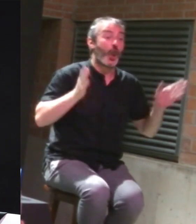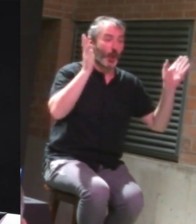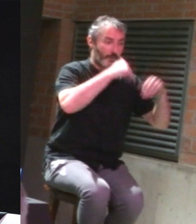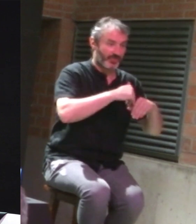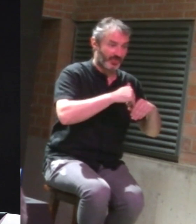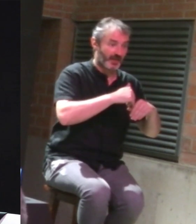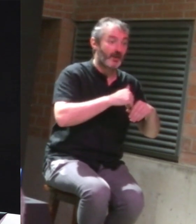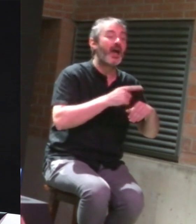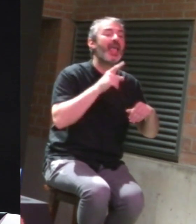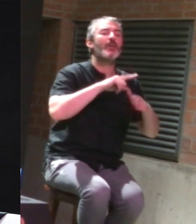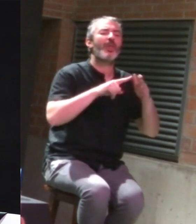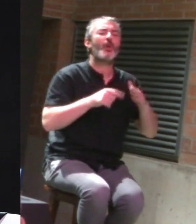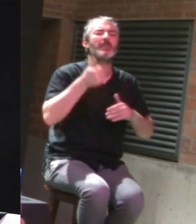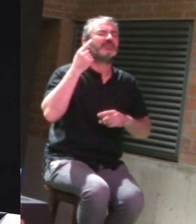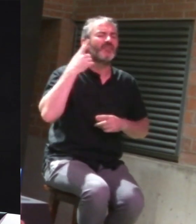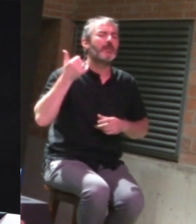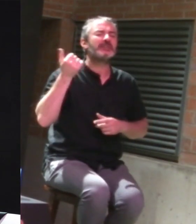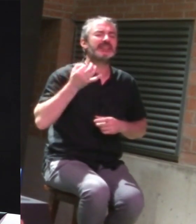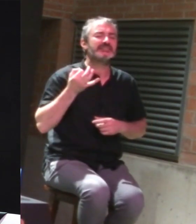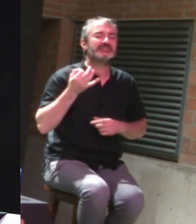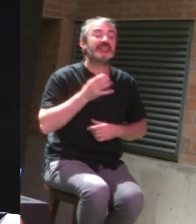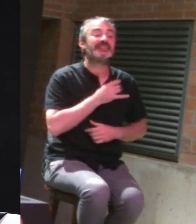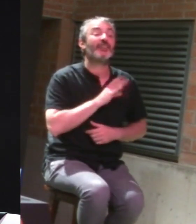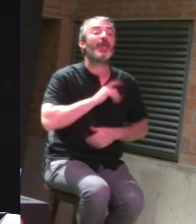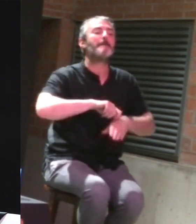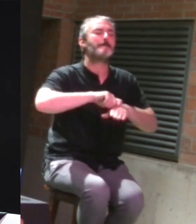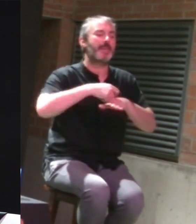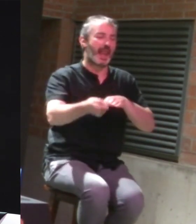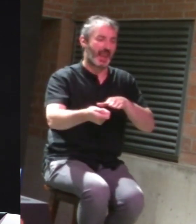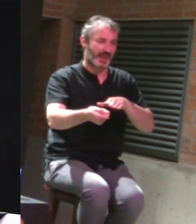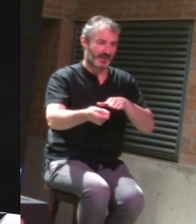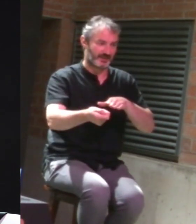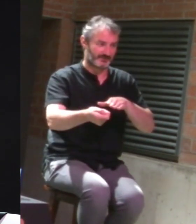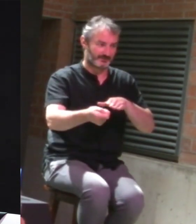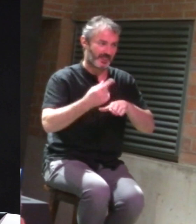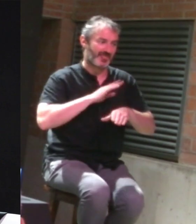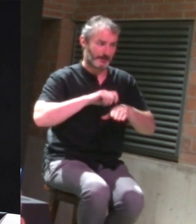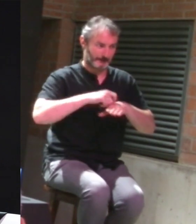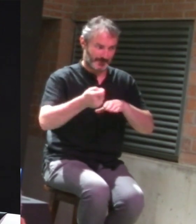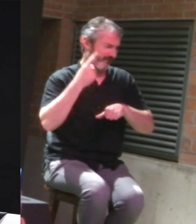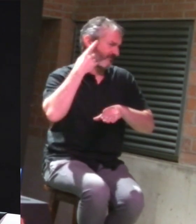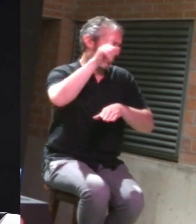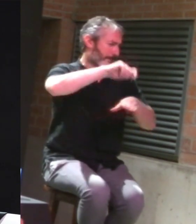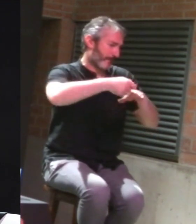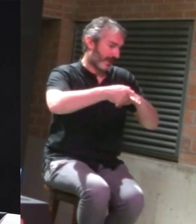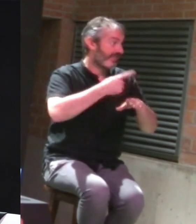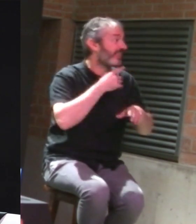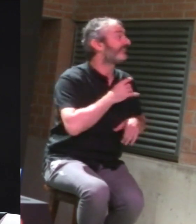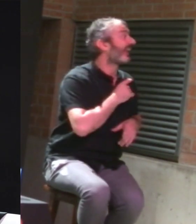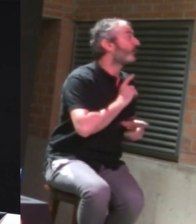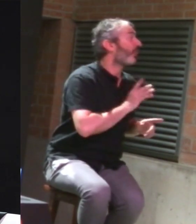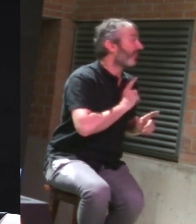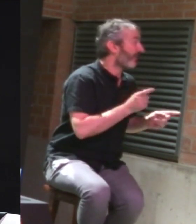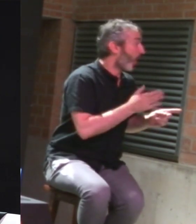Igualada? Que us ve a la memòria, què hi ha a Igualada? Sindicat de la pell, el sindicat dels adobers. Són els adobers, ara hi ha el Museu